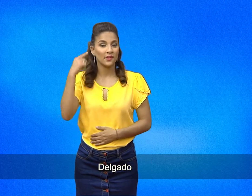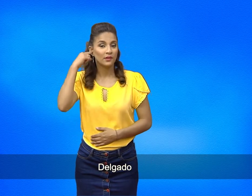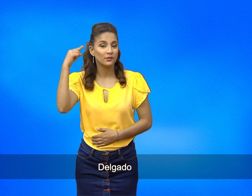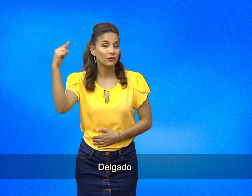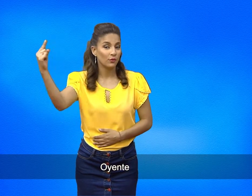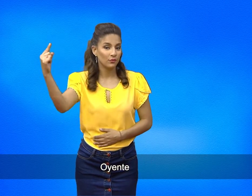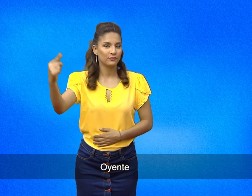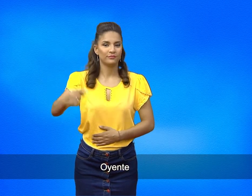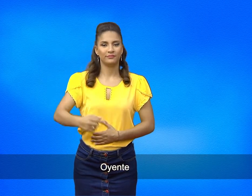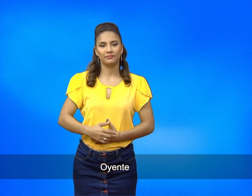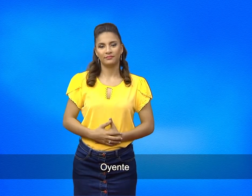oyente